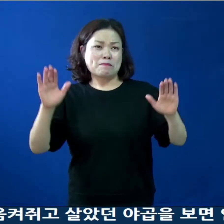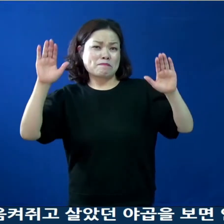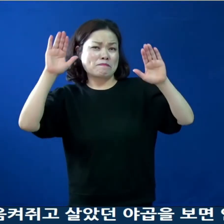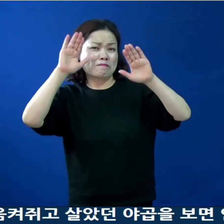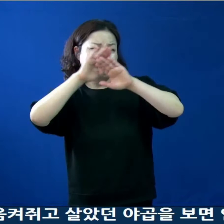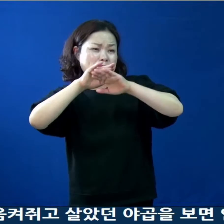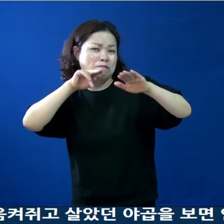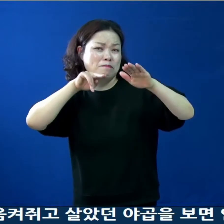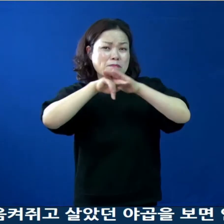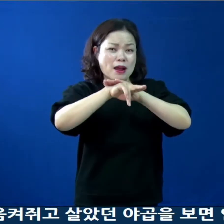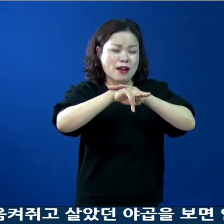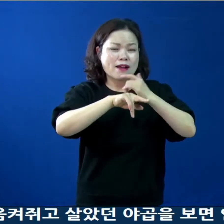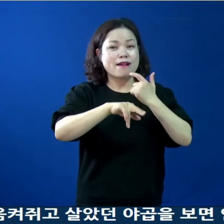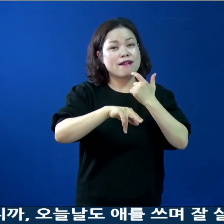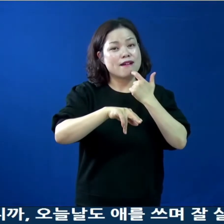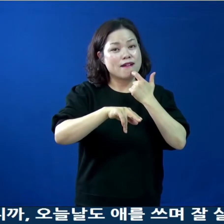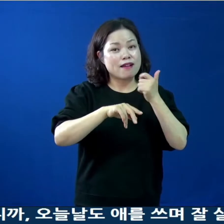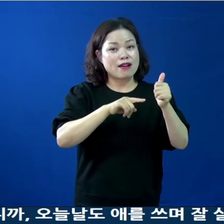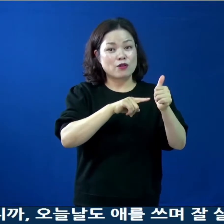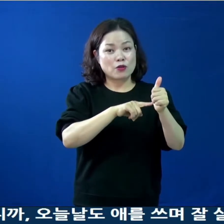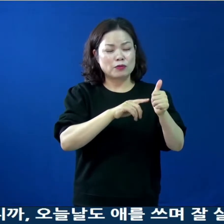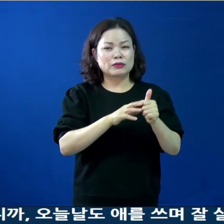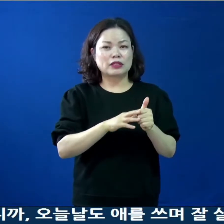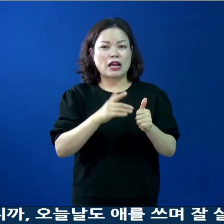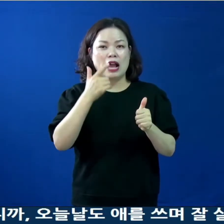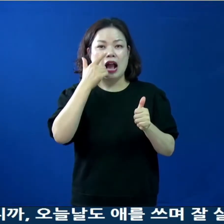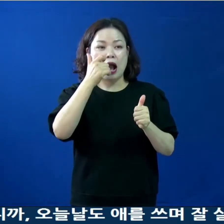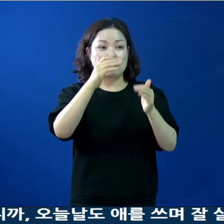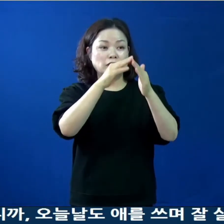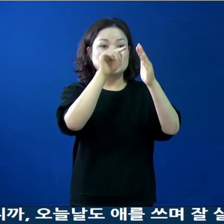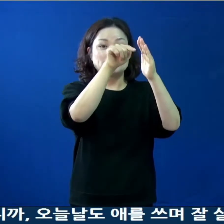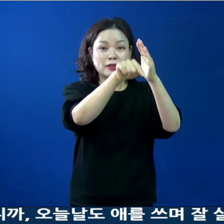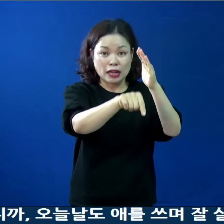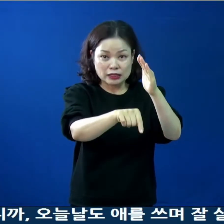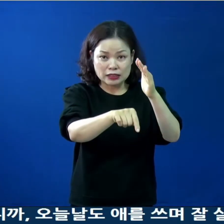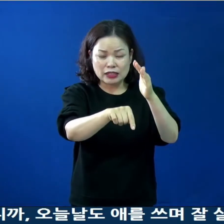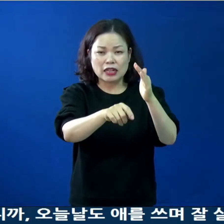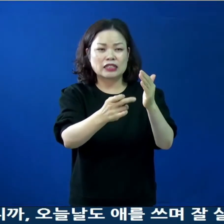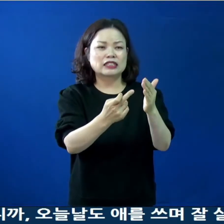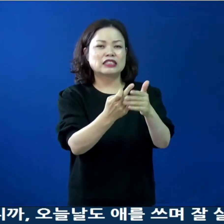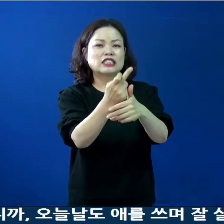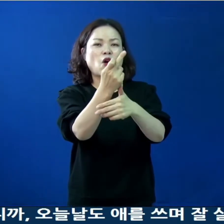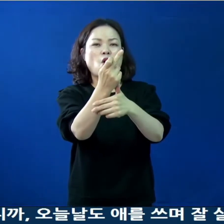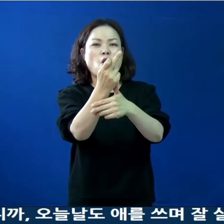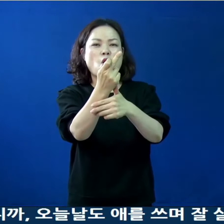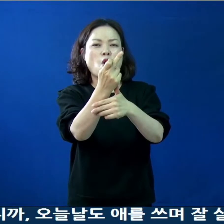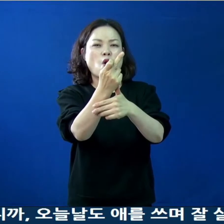야밤 도주한 야곱은 이제 아버지 집으로 가는데, 그때 이제 형 에서가